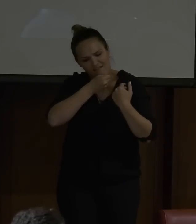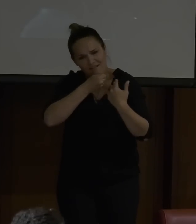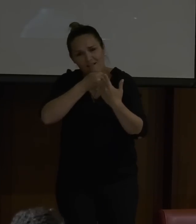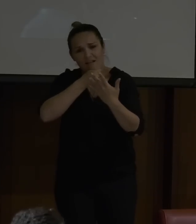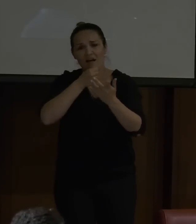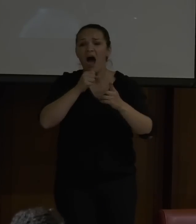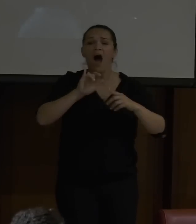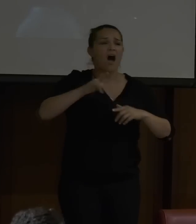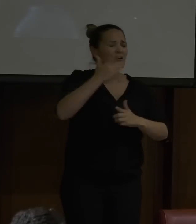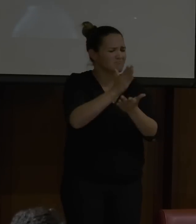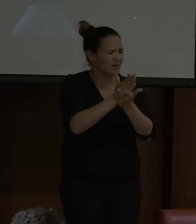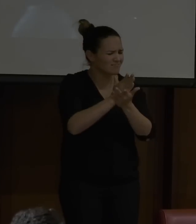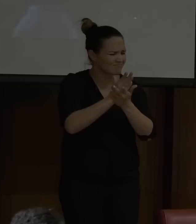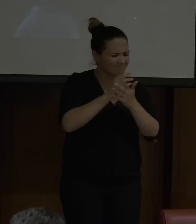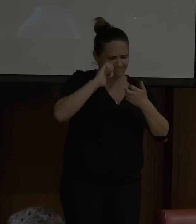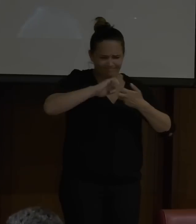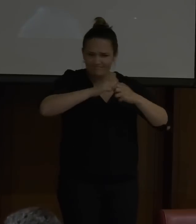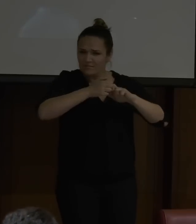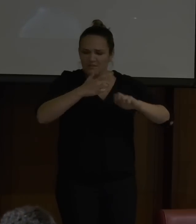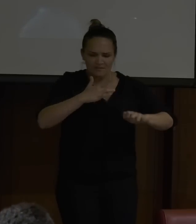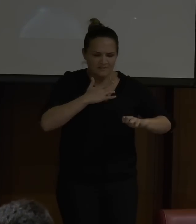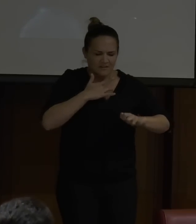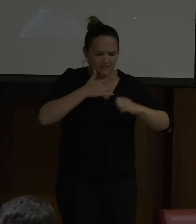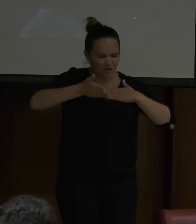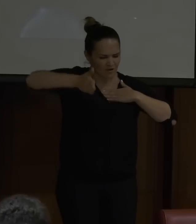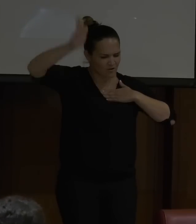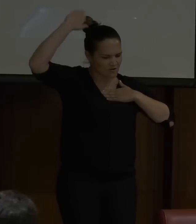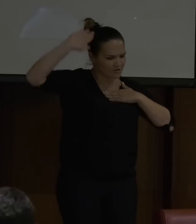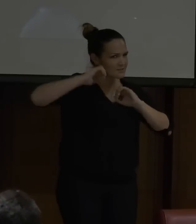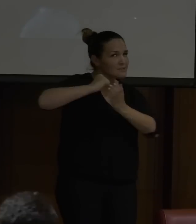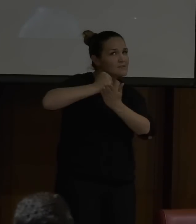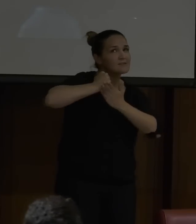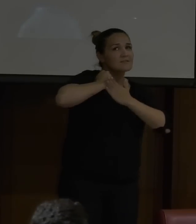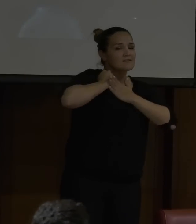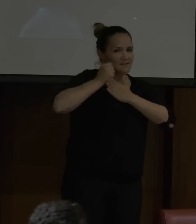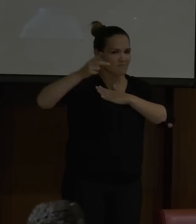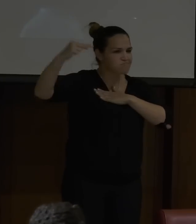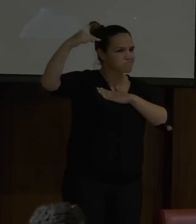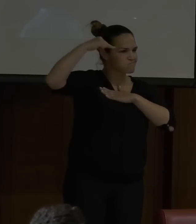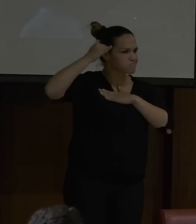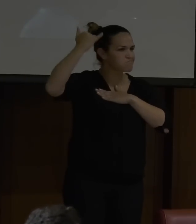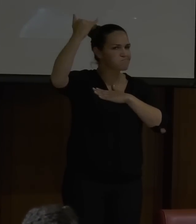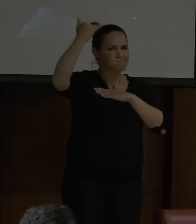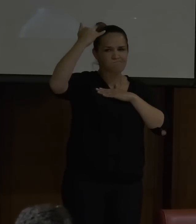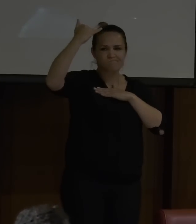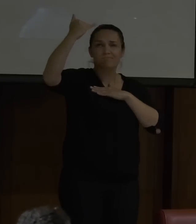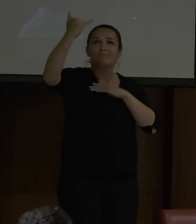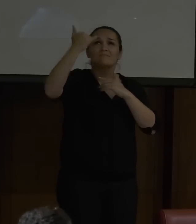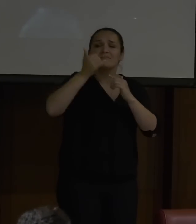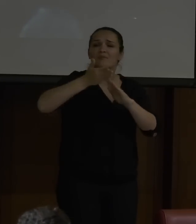quiero flaquear, siento que Dios no me deja. Luego me pongo